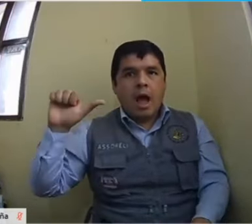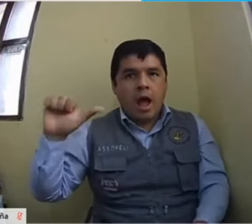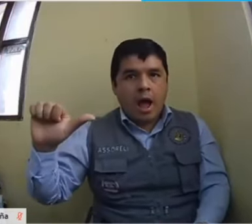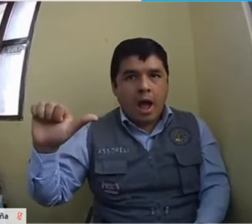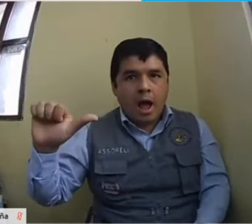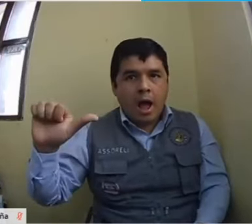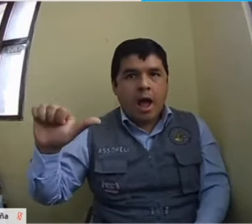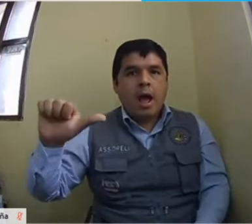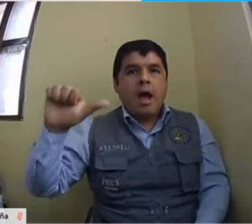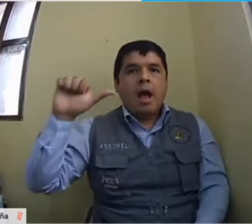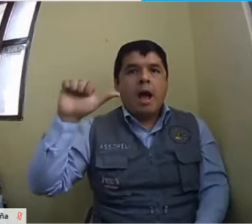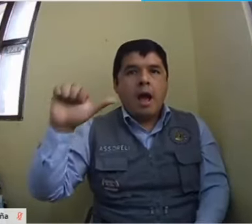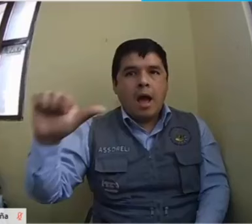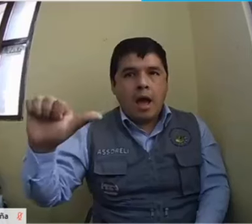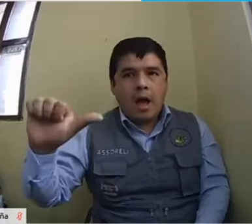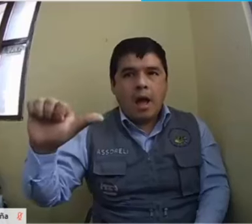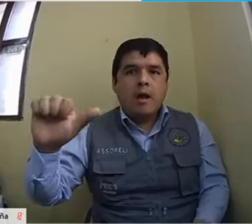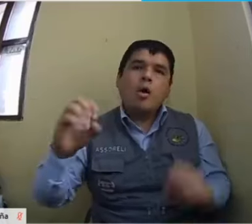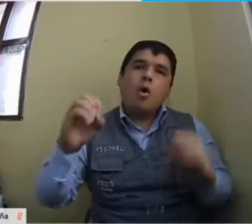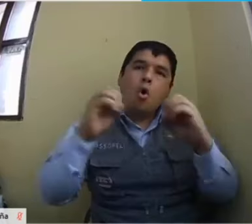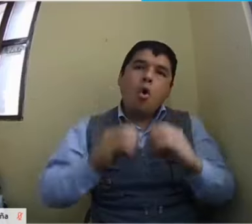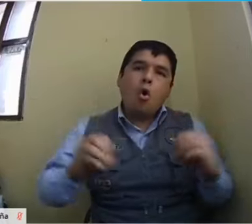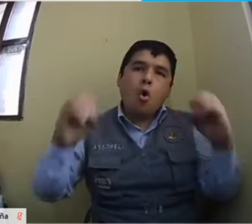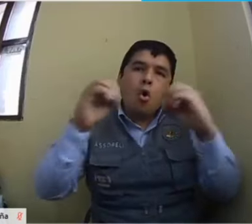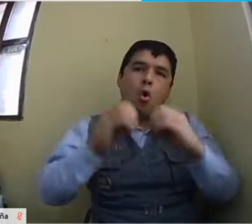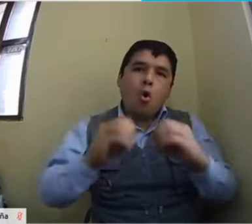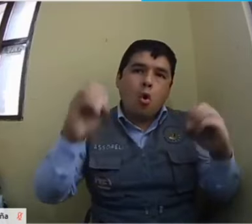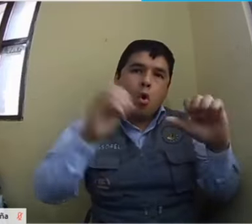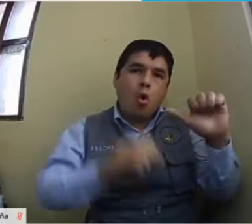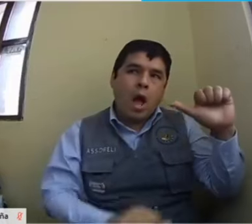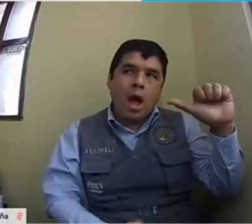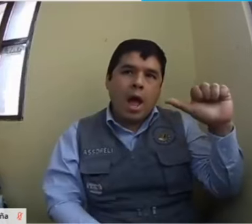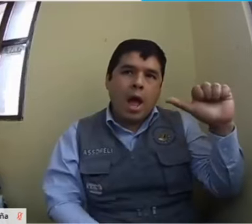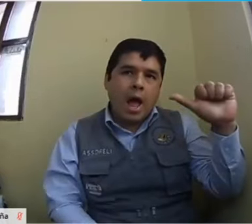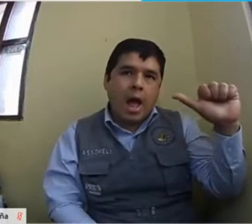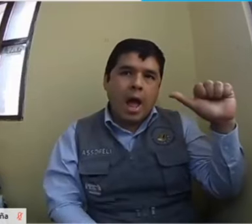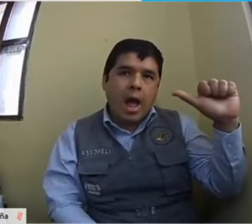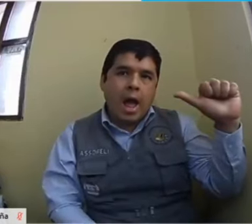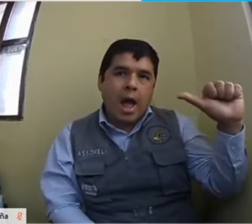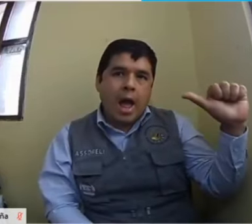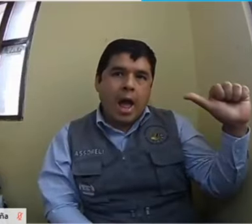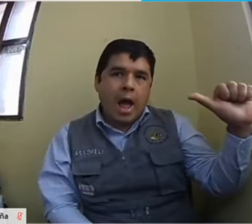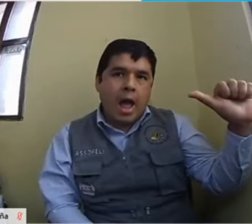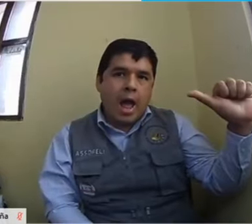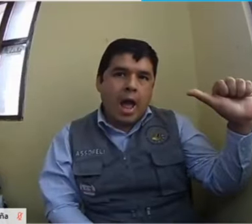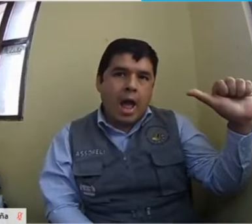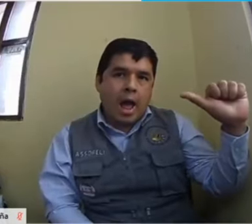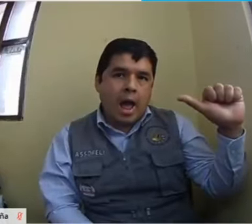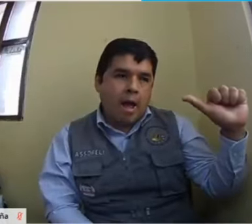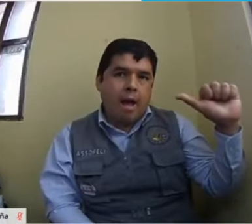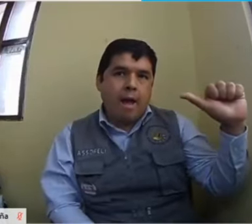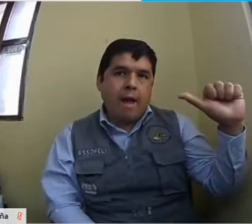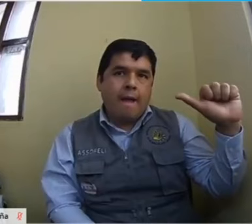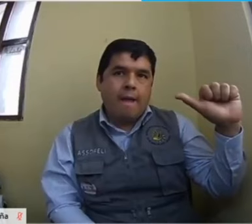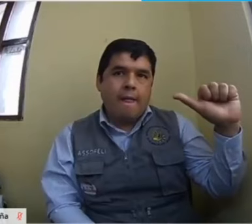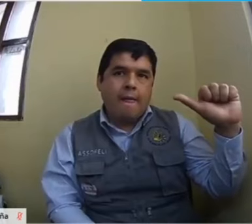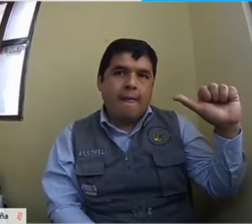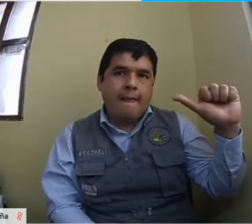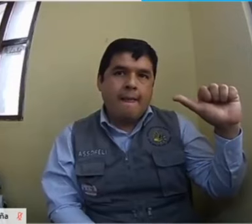frente. Muchas letras van a tener esa característica. Como les decía Ronald, pueden usar la mano izquierda o